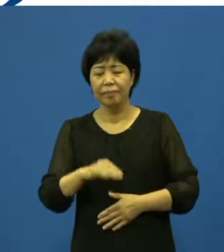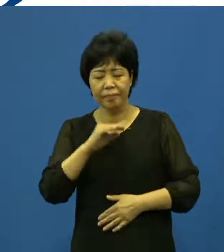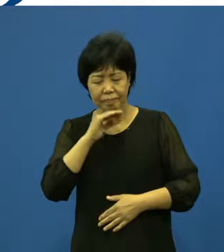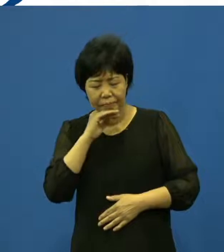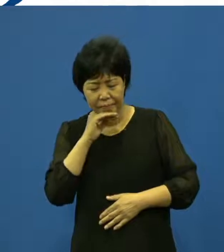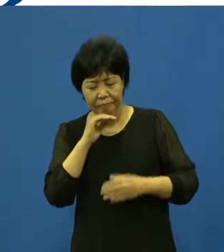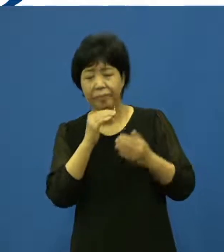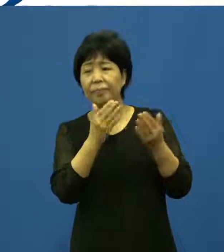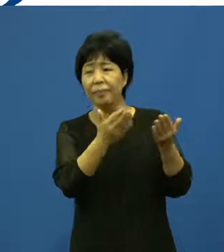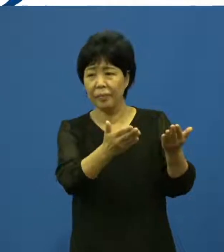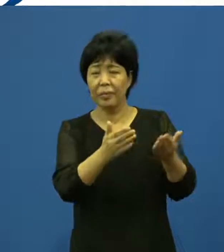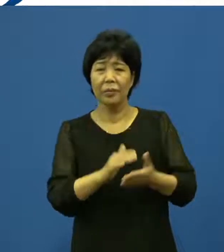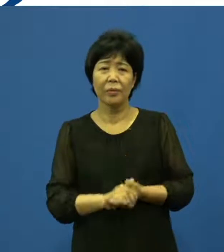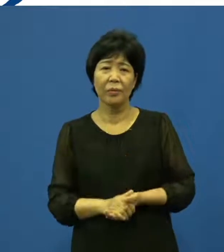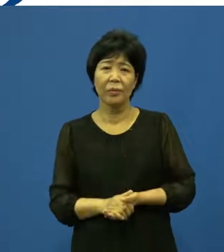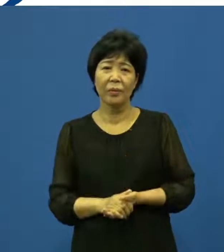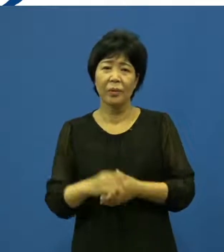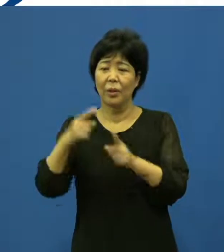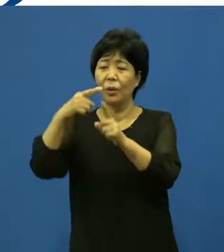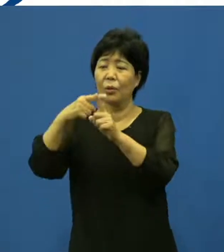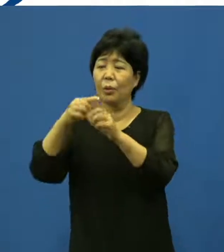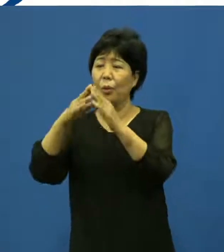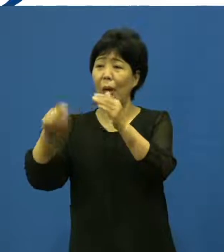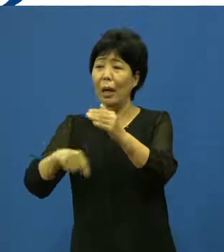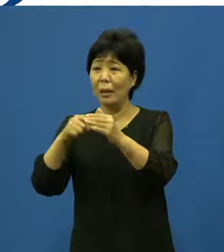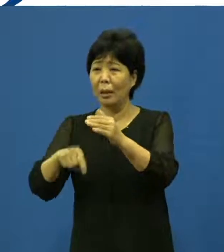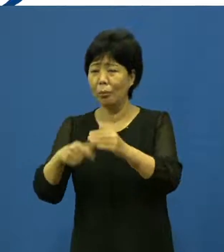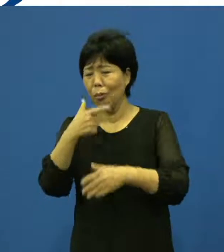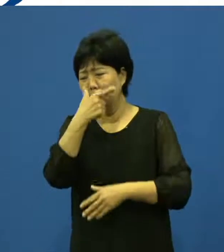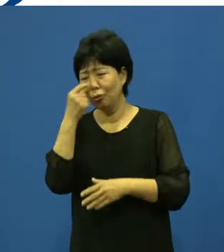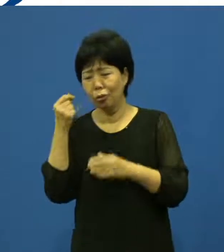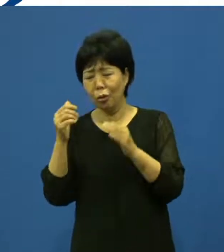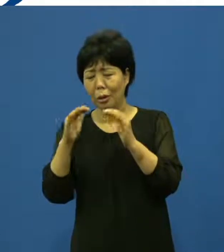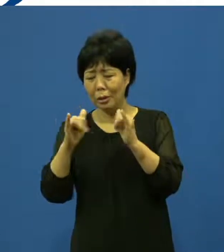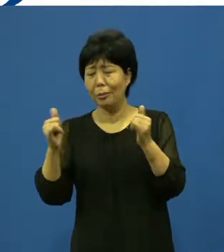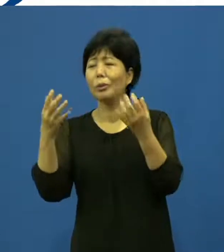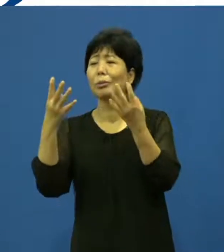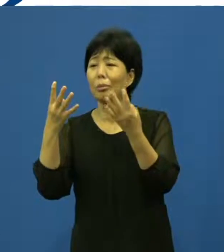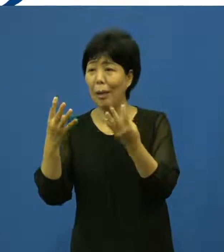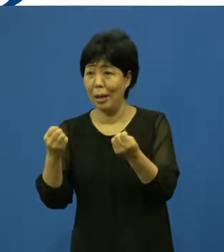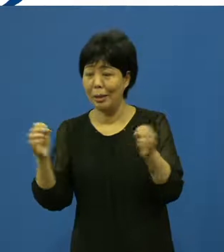교회는 어떻게 보면 약간 모자란 사람들이 모인 것 같아 보여야 돼요.